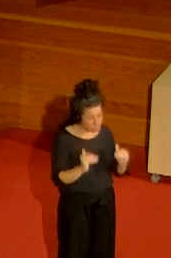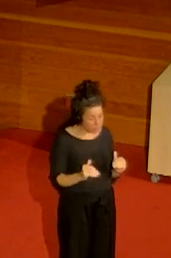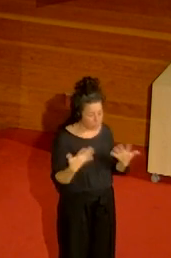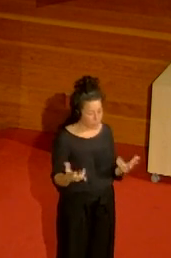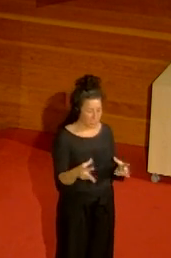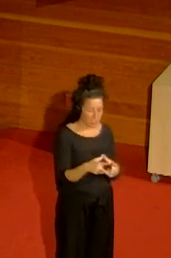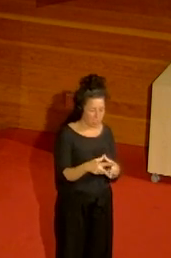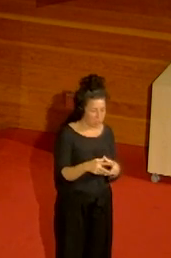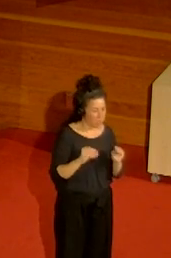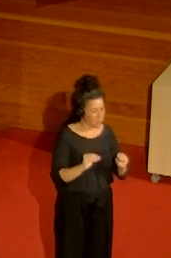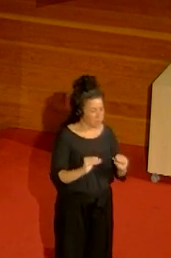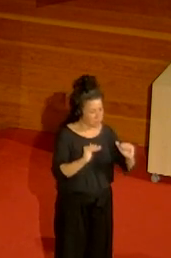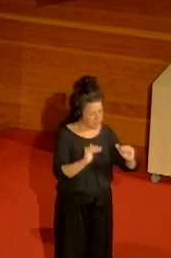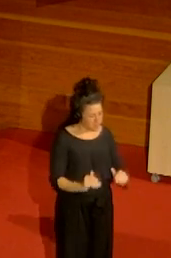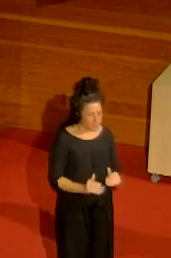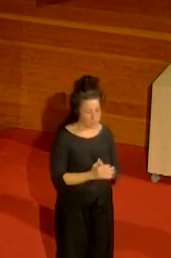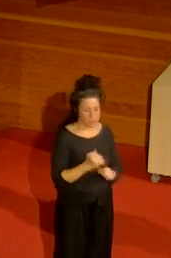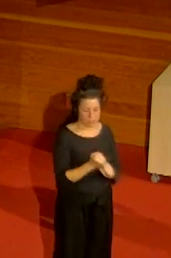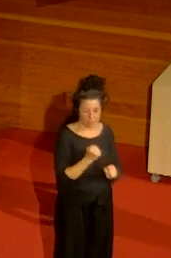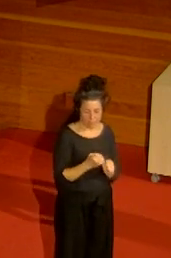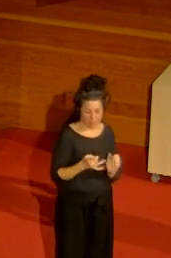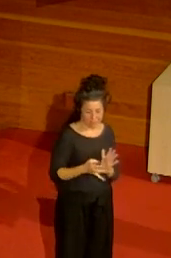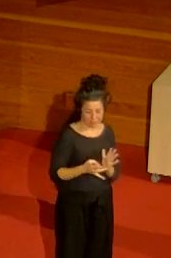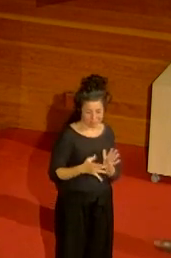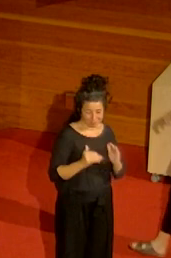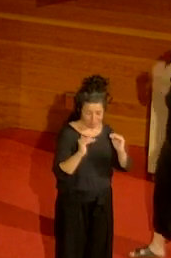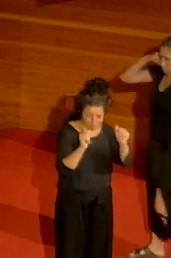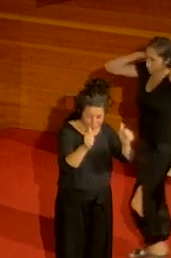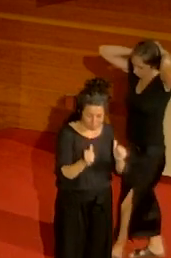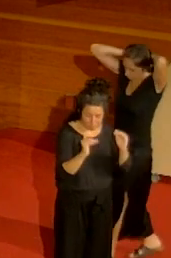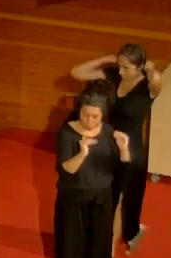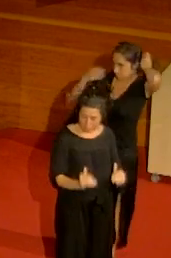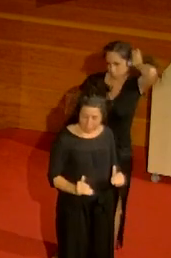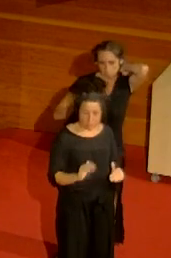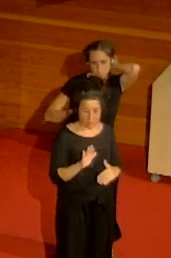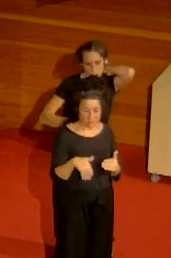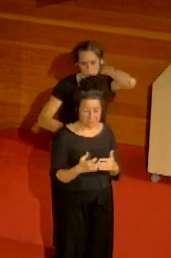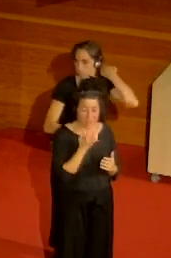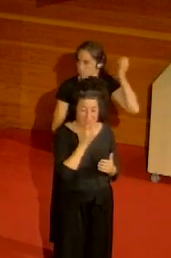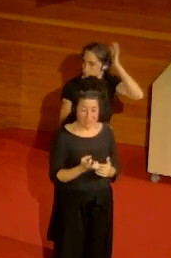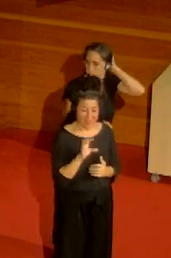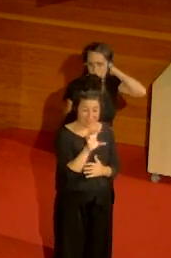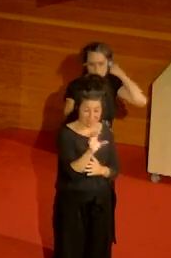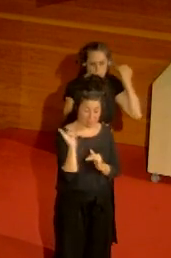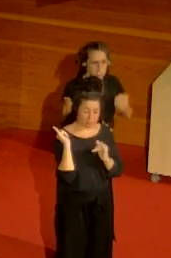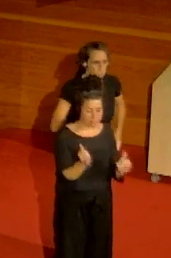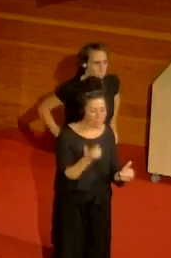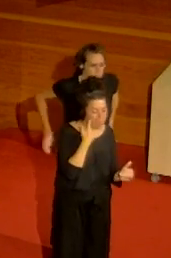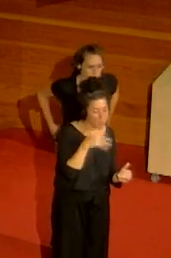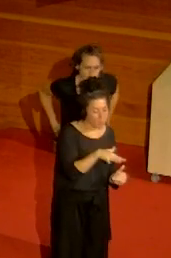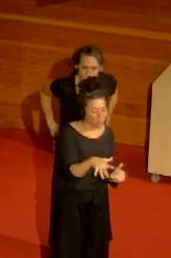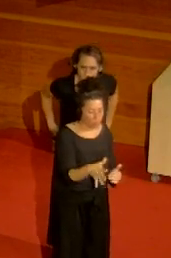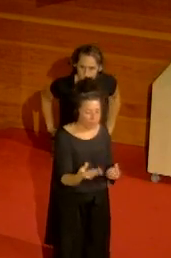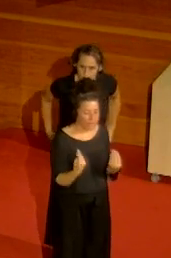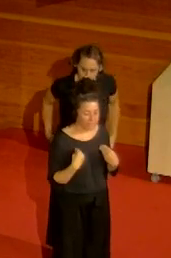menos formada el trabajo menos cualificado y incluso cuando llegan al Estado de Israel Israel tenía que decidir dónde instalaba a